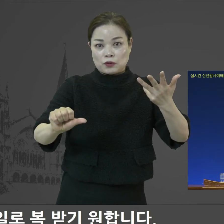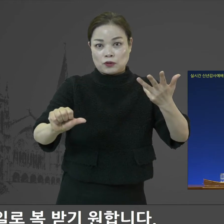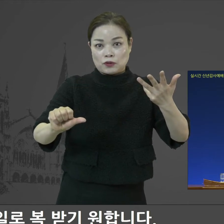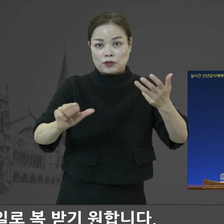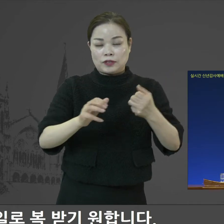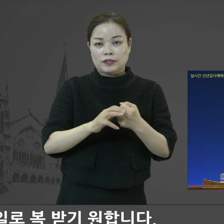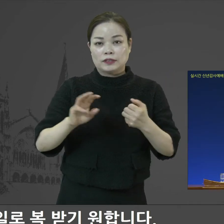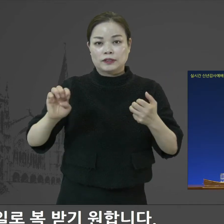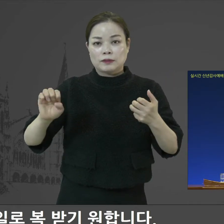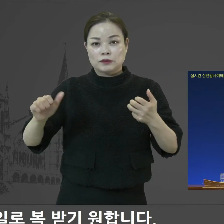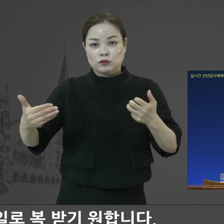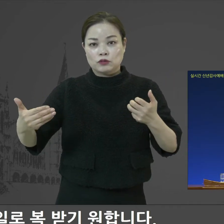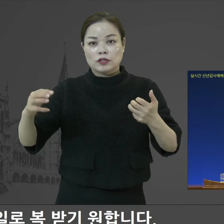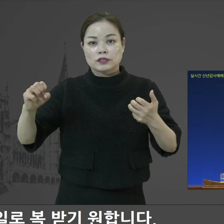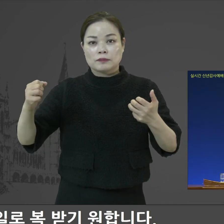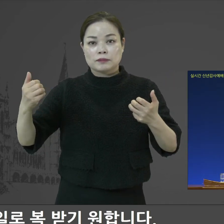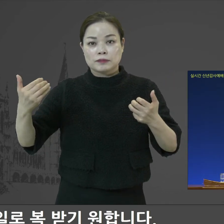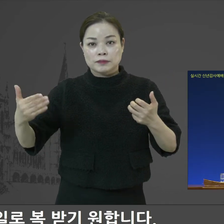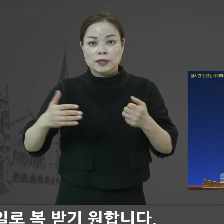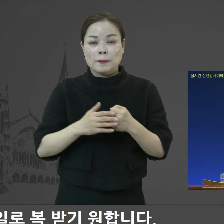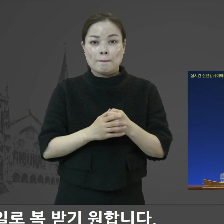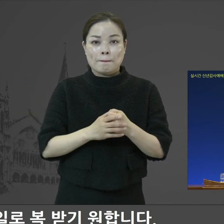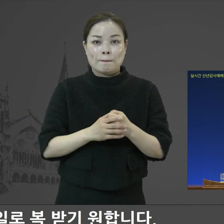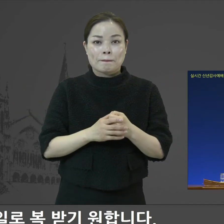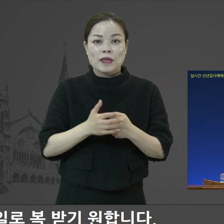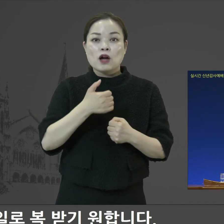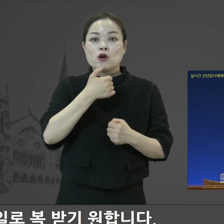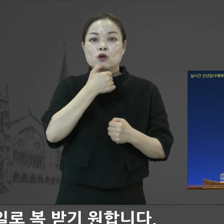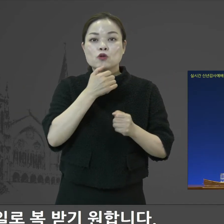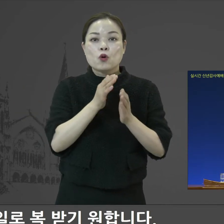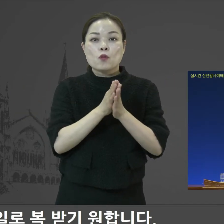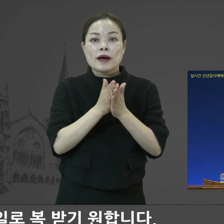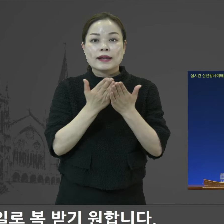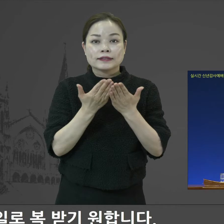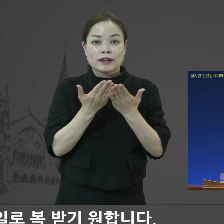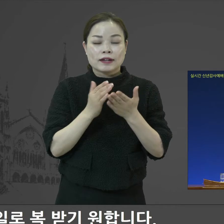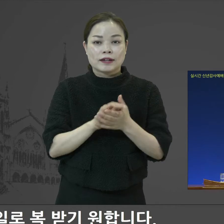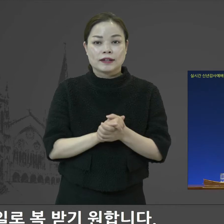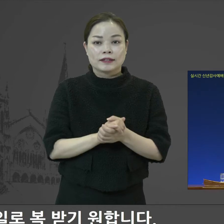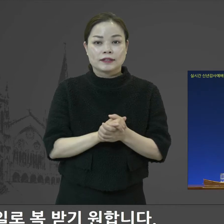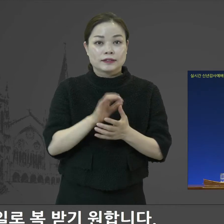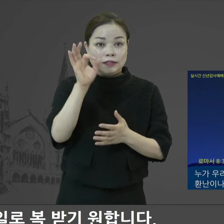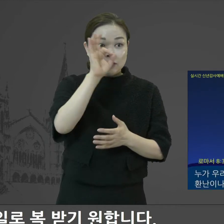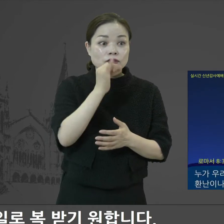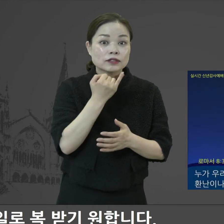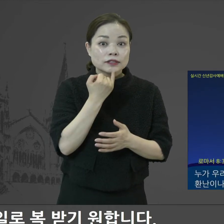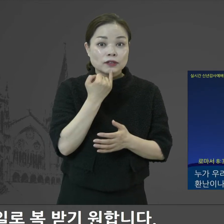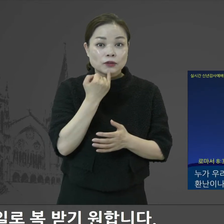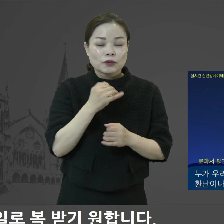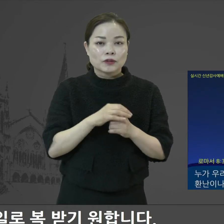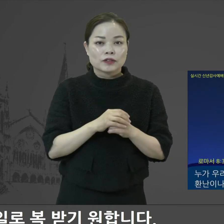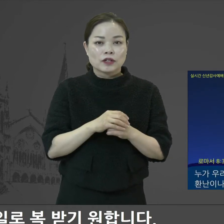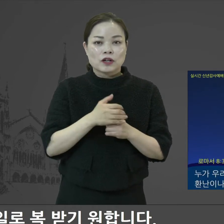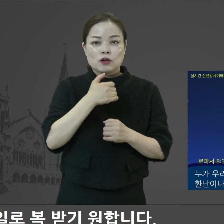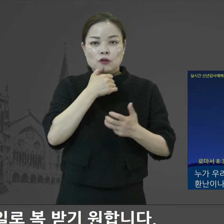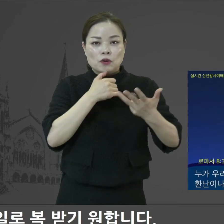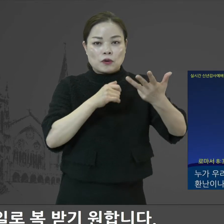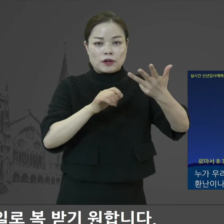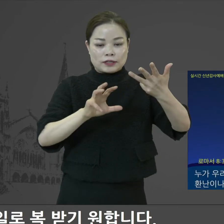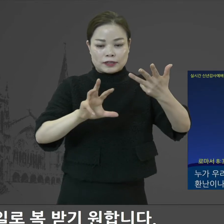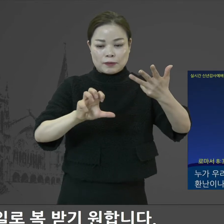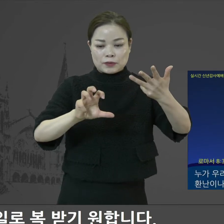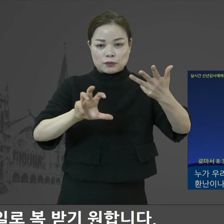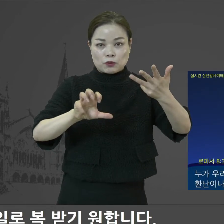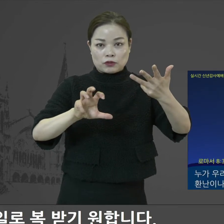38절, 39절 자막으로 보려고 합니다. 로마서 같이 한번 찾으셔도 좋고요. 로마서 8장